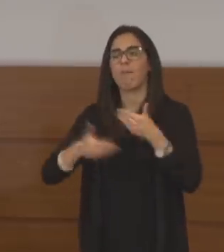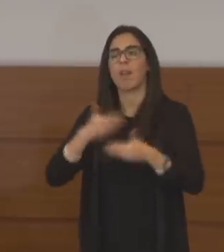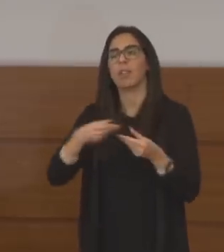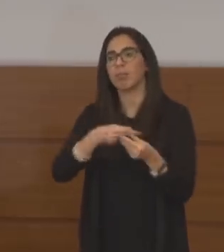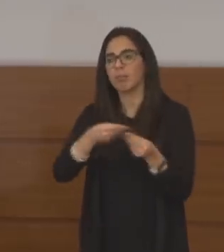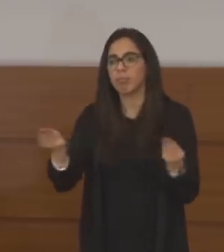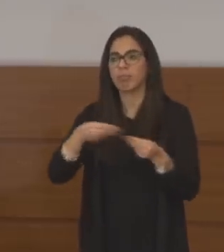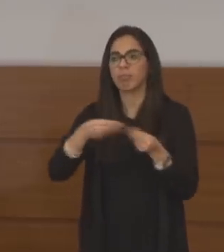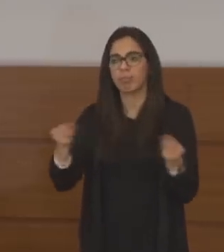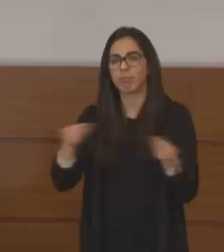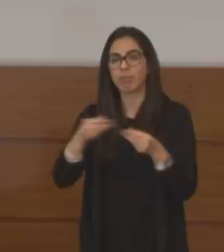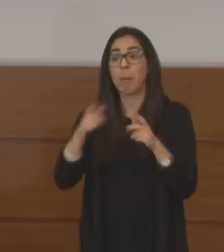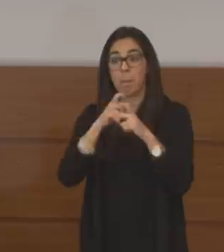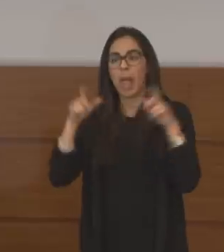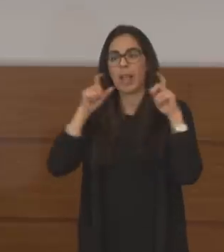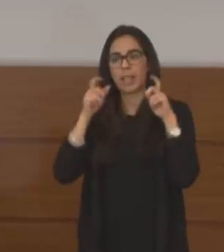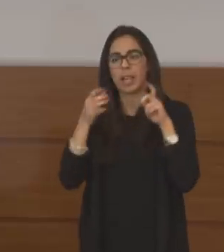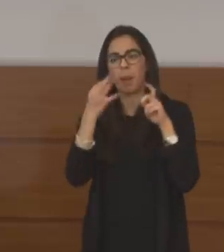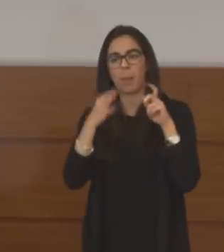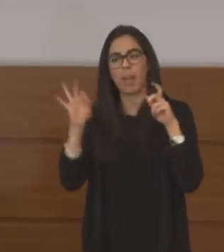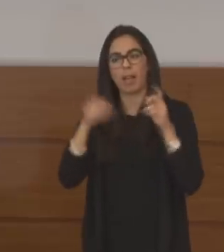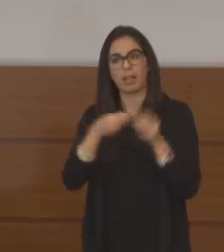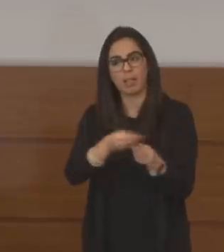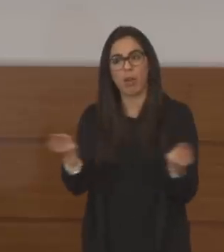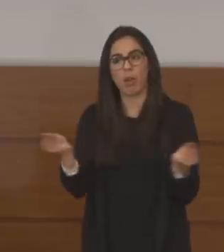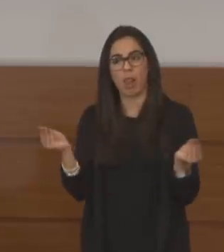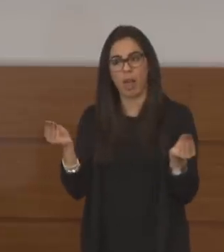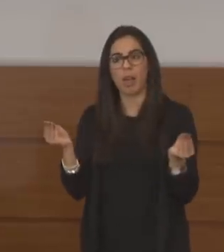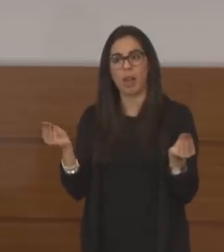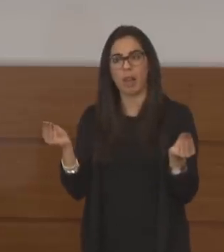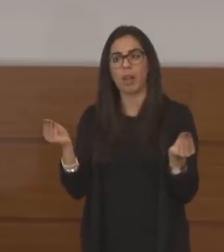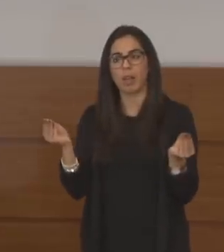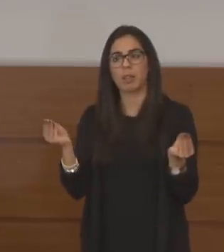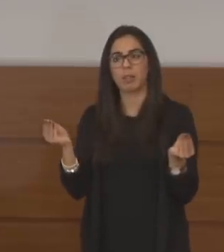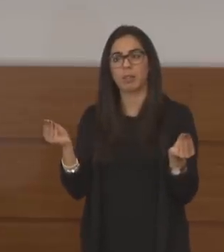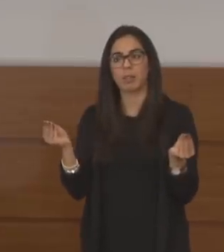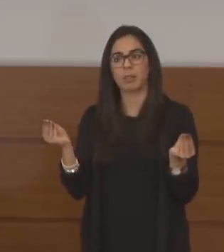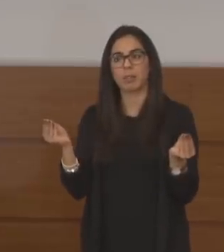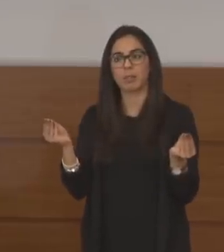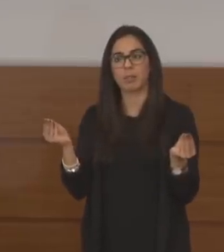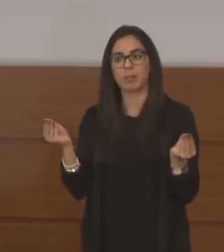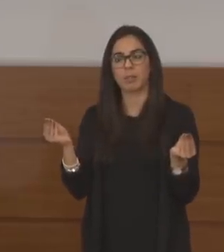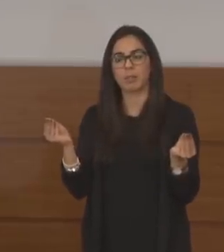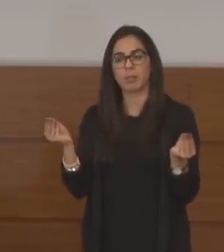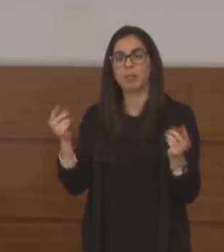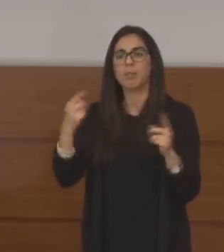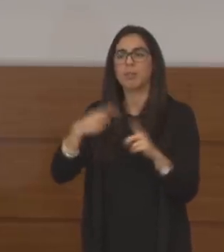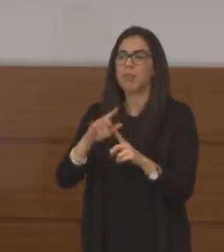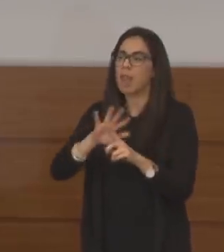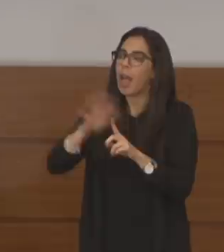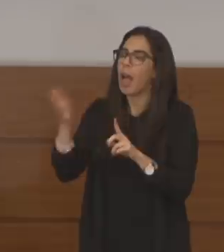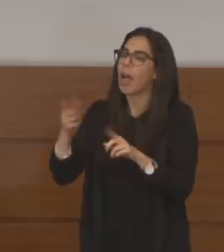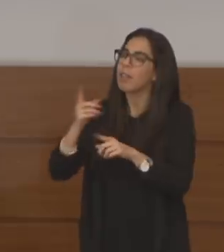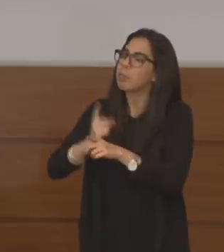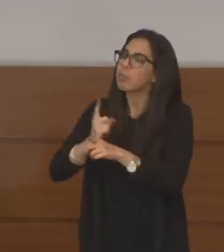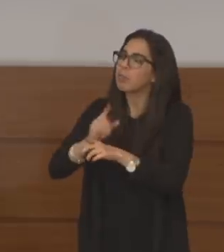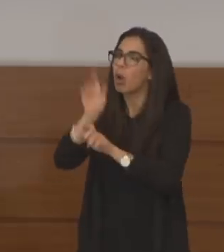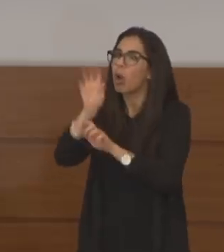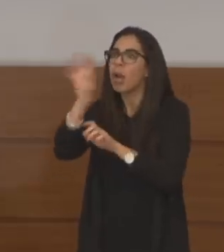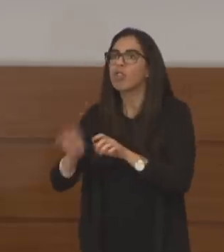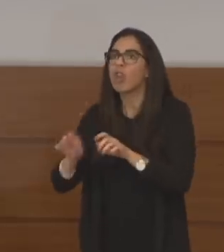mascherine in modo particolare e di ulteriori esigenze di dp da parte delle regioni